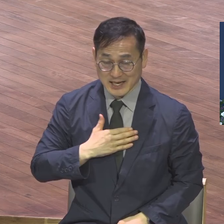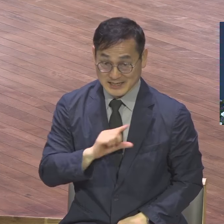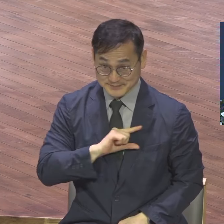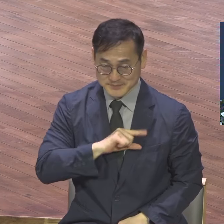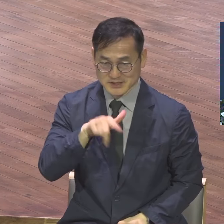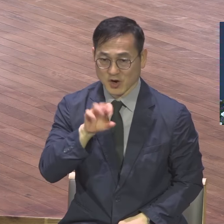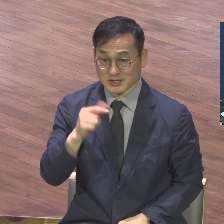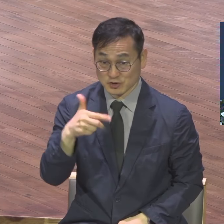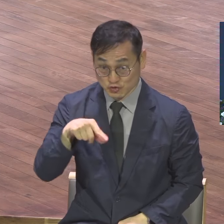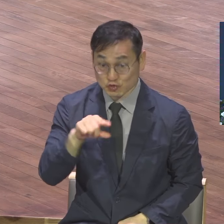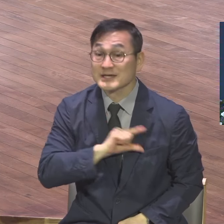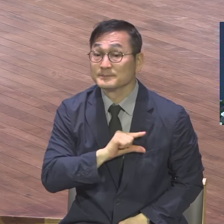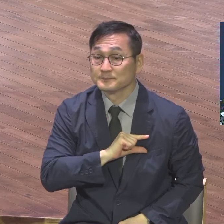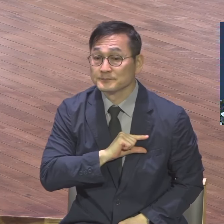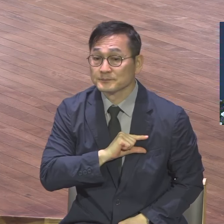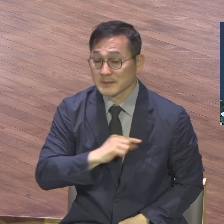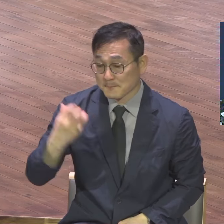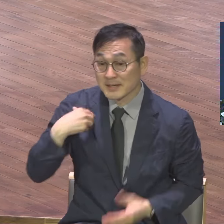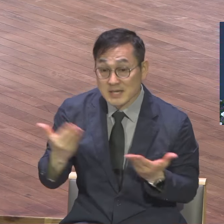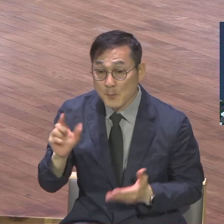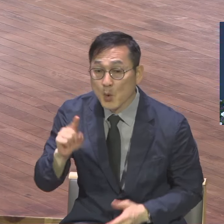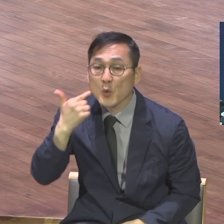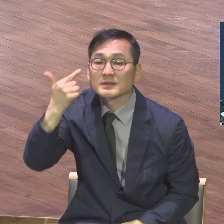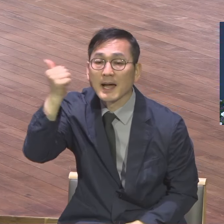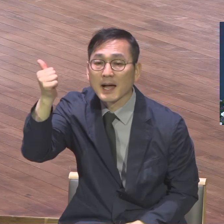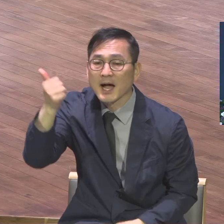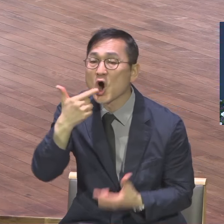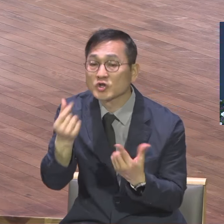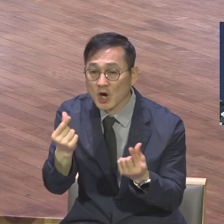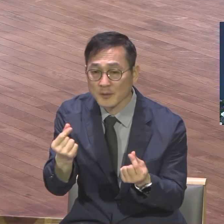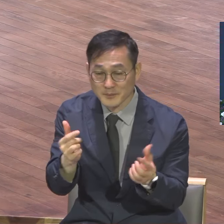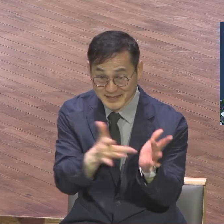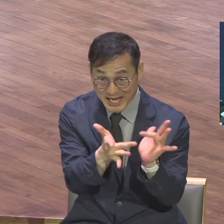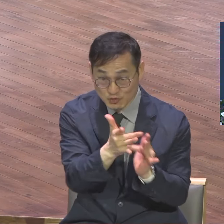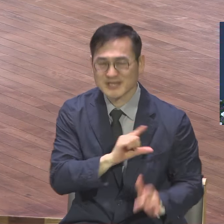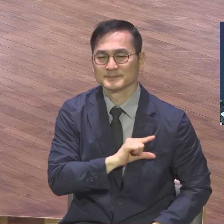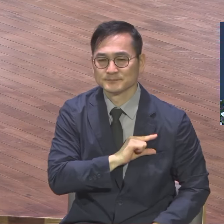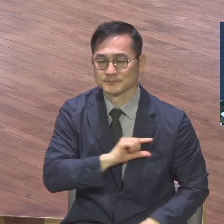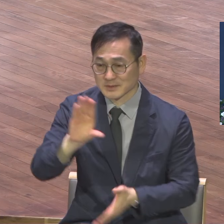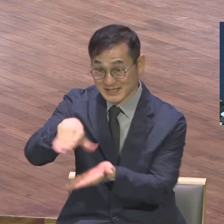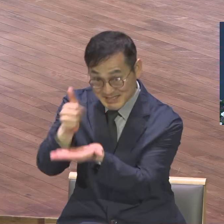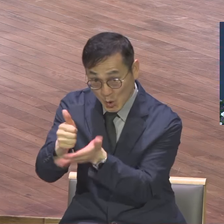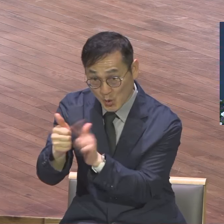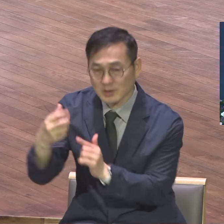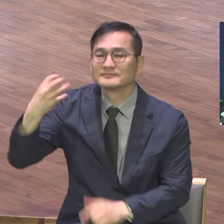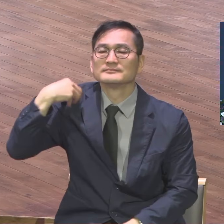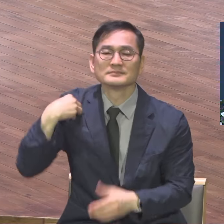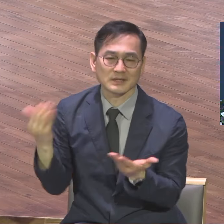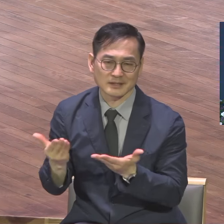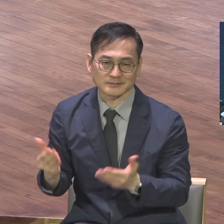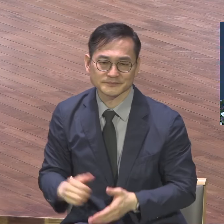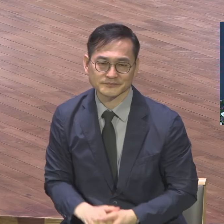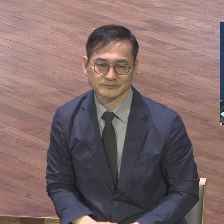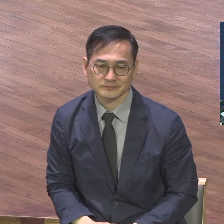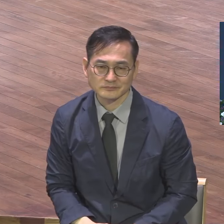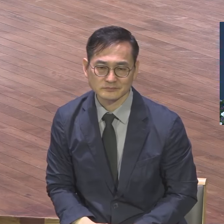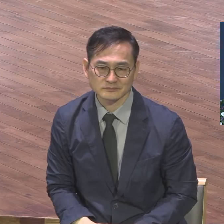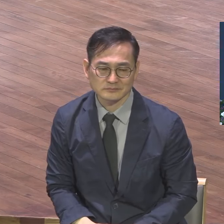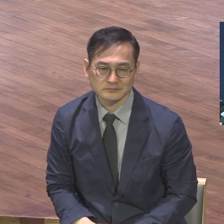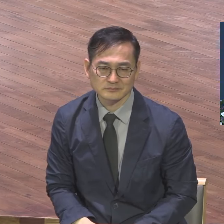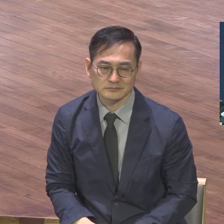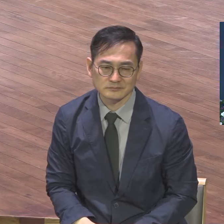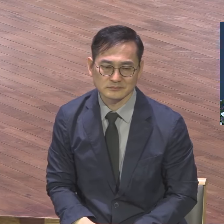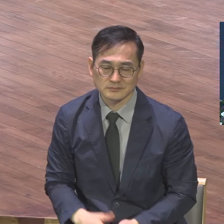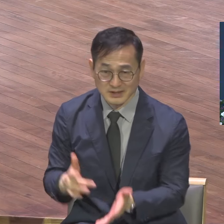직분이잖아요. 여러분 예수는 이름이고 그리스도는 직분이에요. 직분. 예수가 뭐하러 왔냐? 그리스도하러 왔어요.